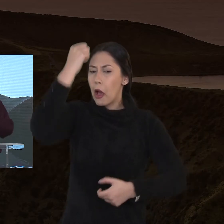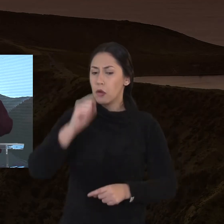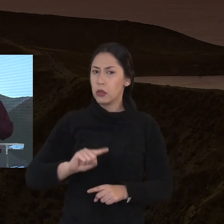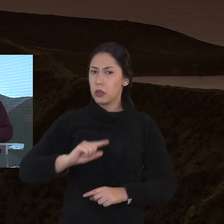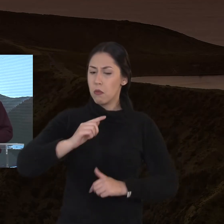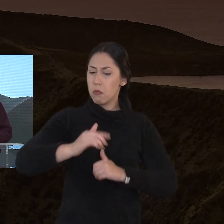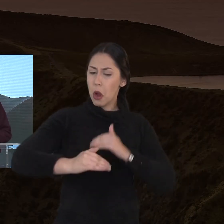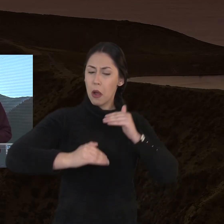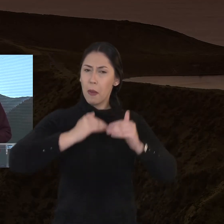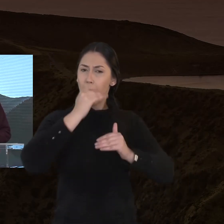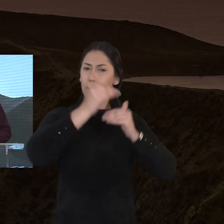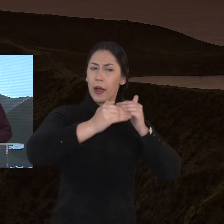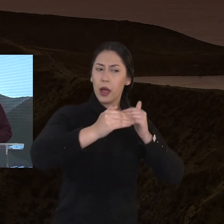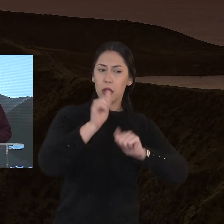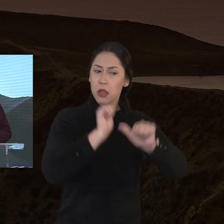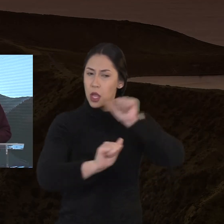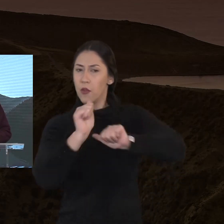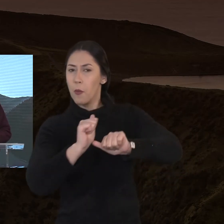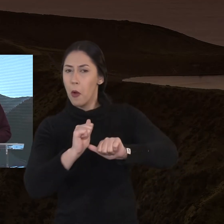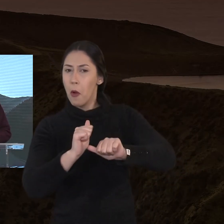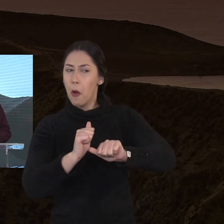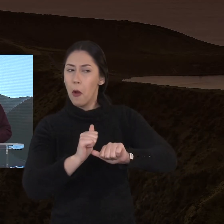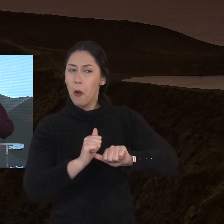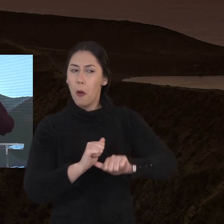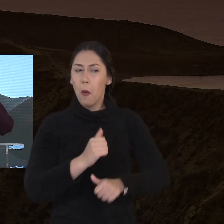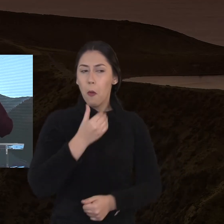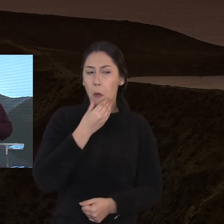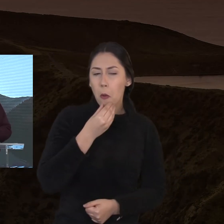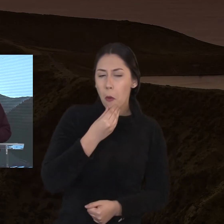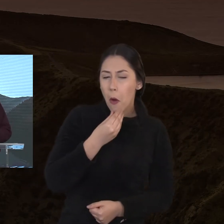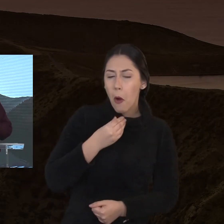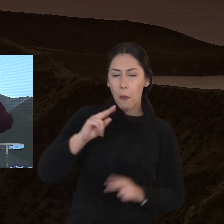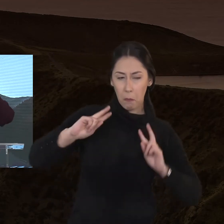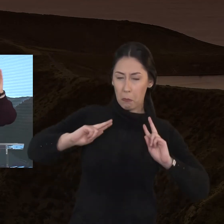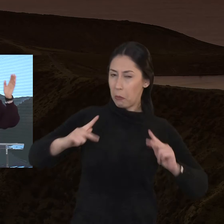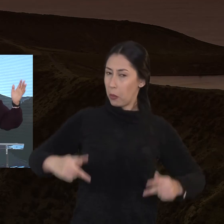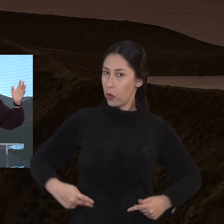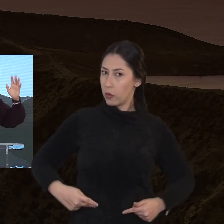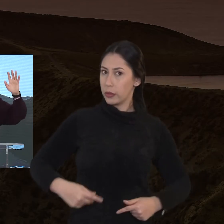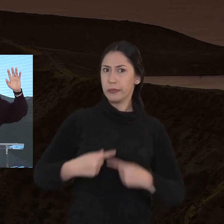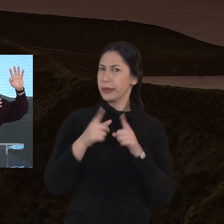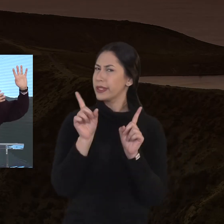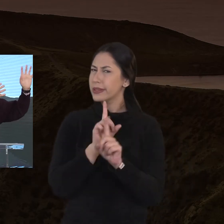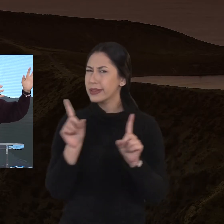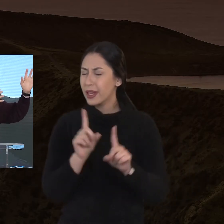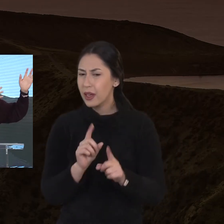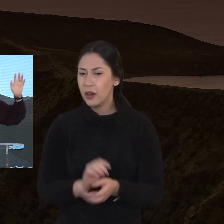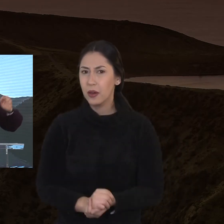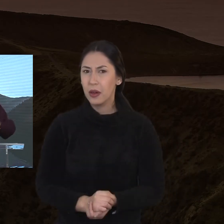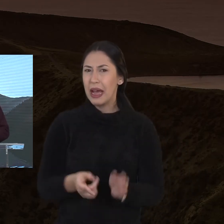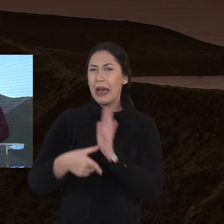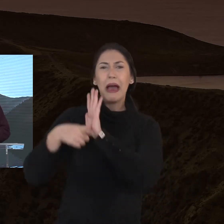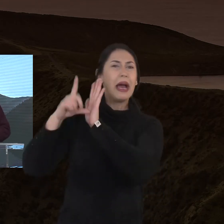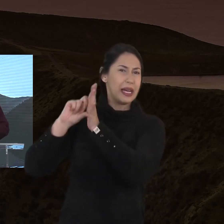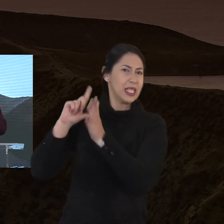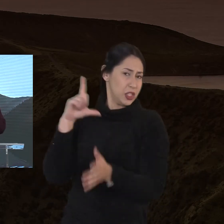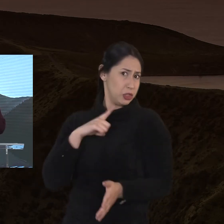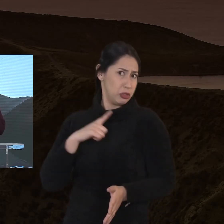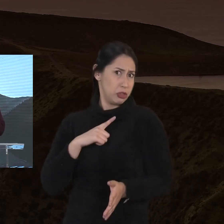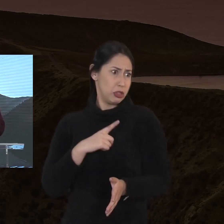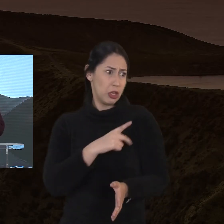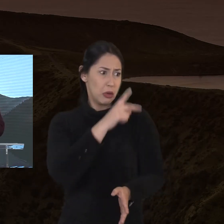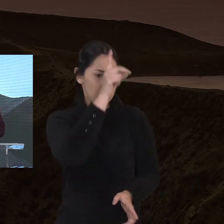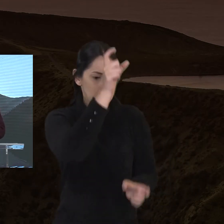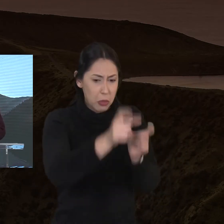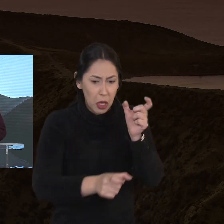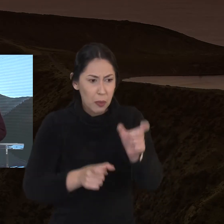mas não era o homem como deus criou deus criou adão mas antes aqui deus criou outro tipo de ser e